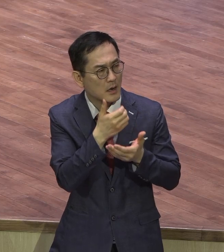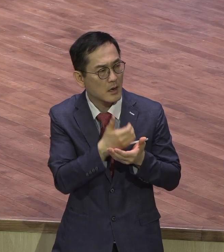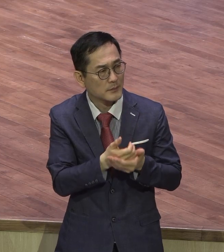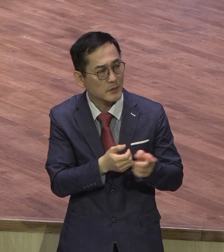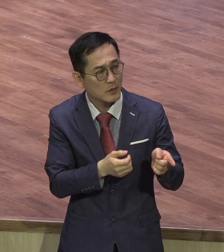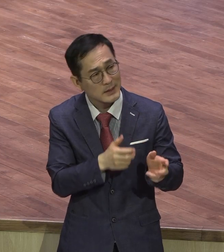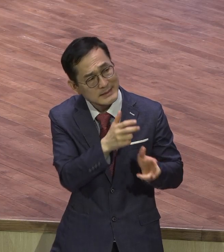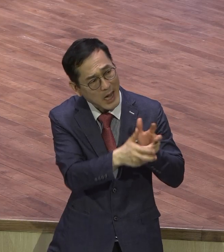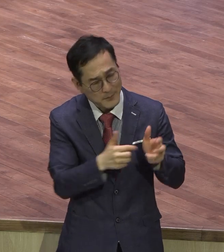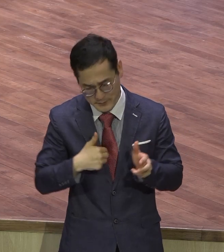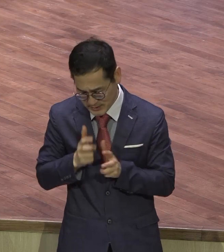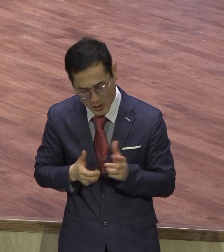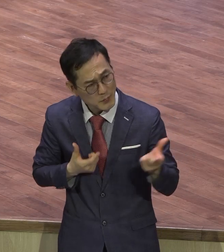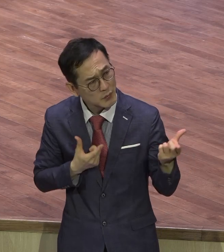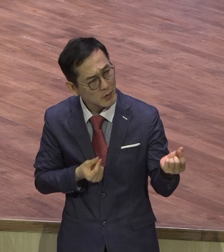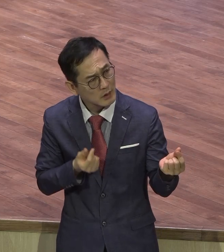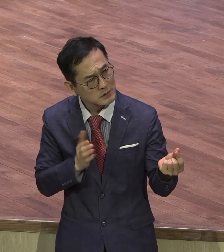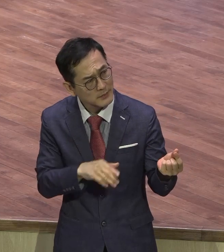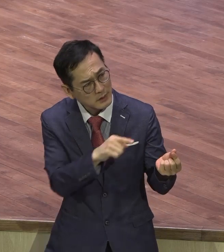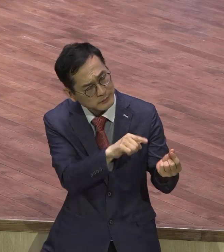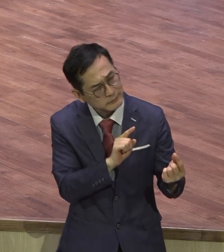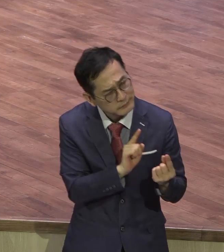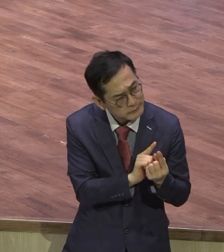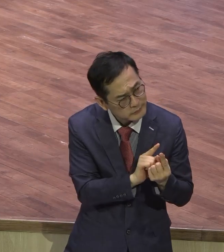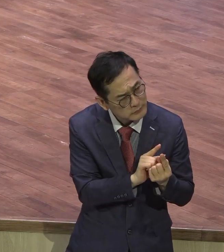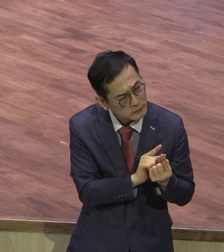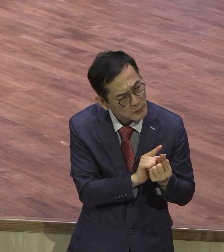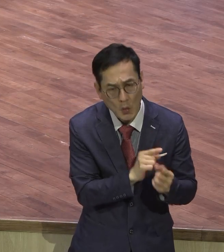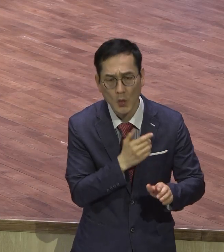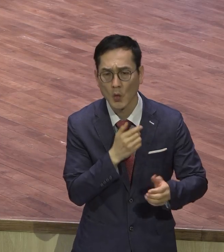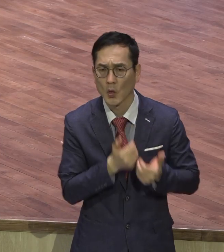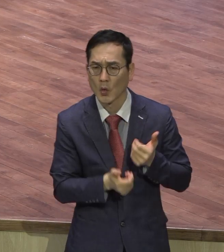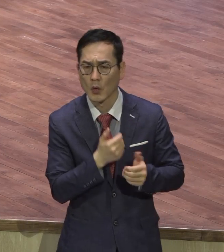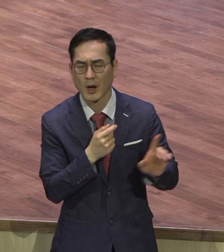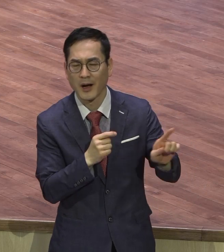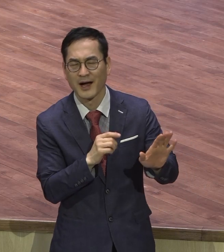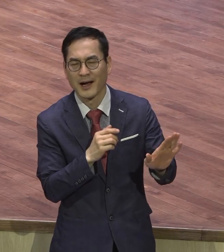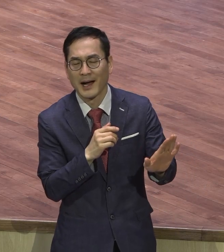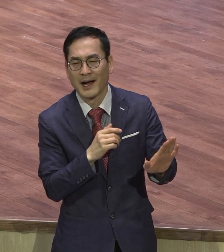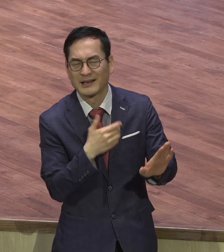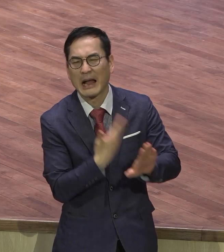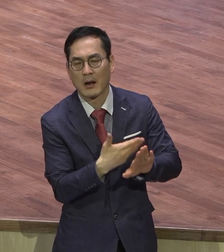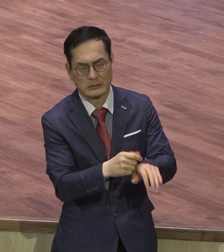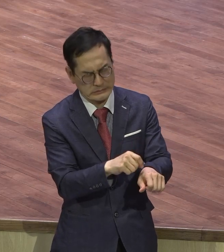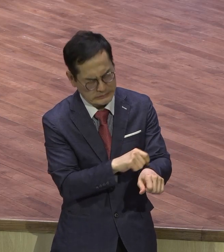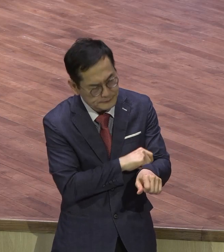사업을 해도 만나보면 뭔가 좀 다르네. 우리하고 좀 다르네.